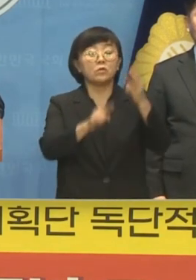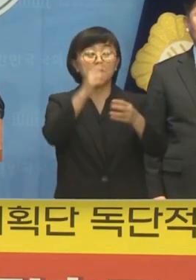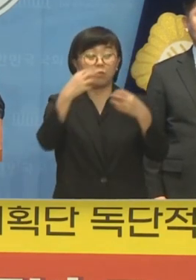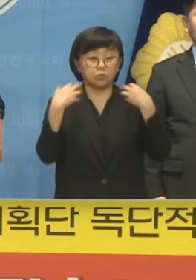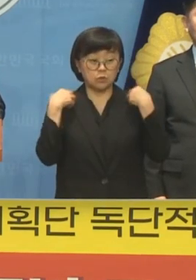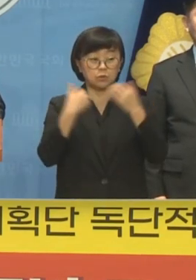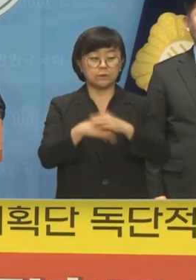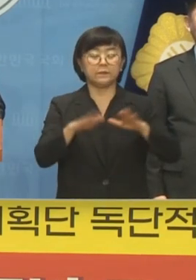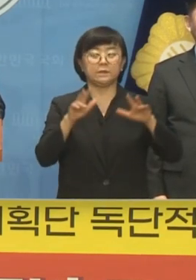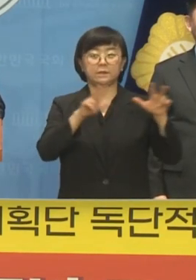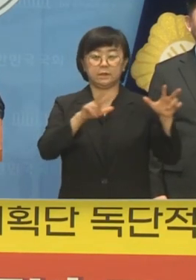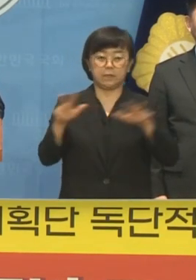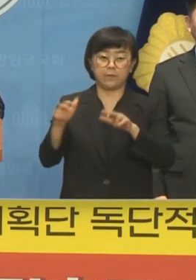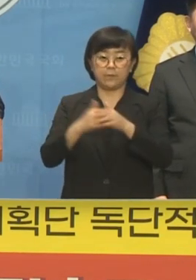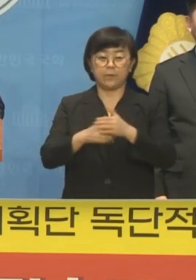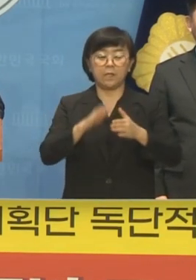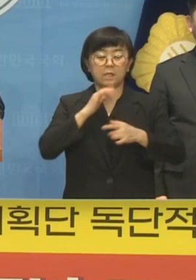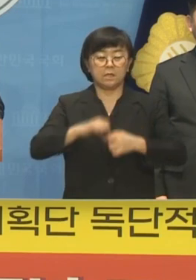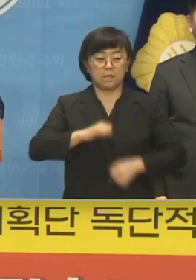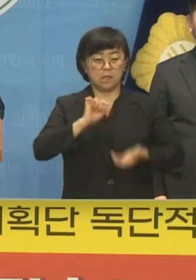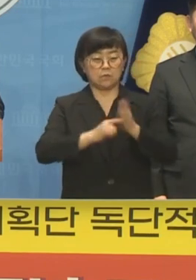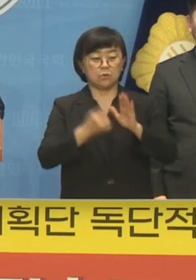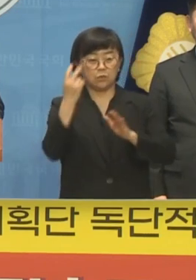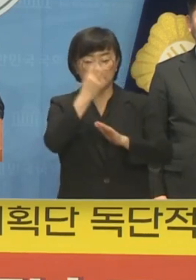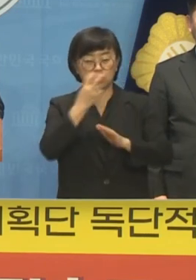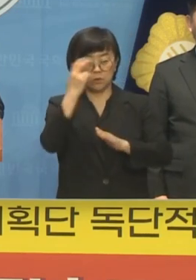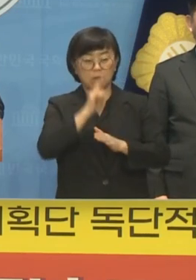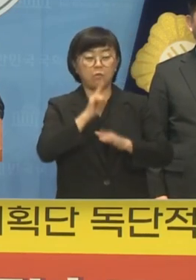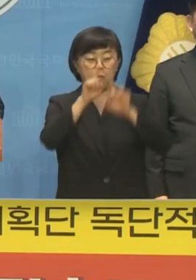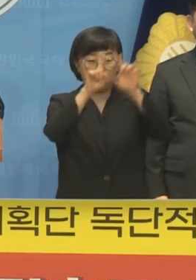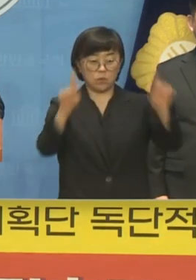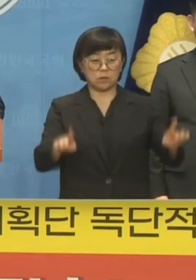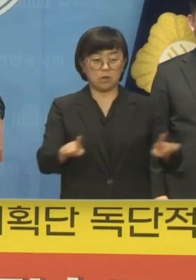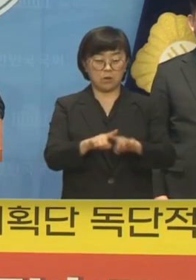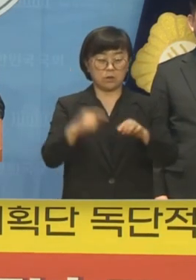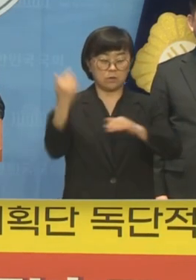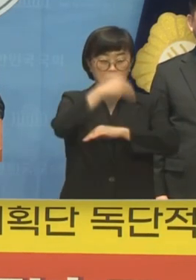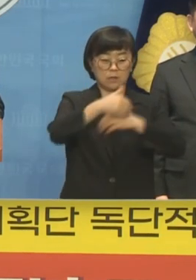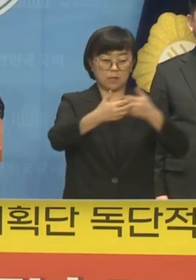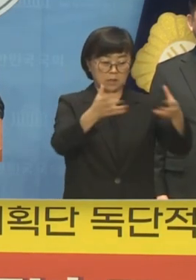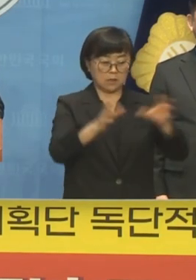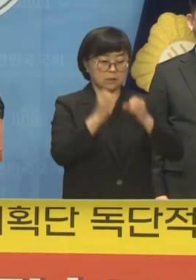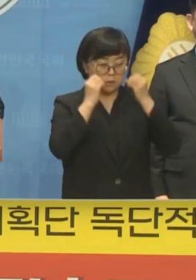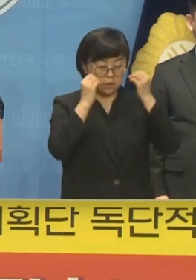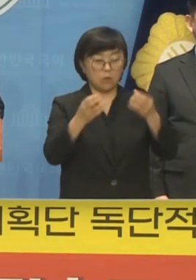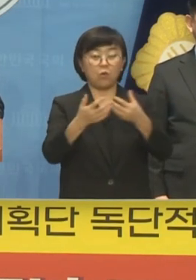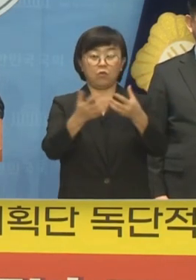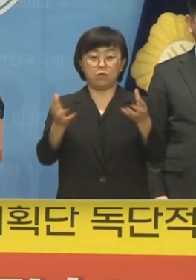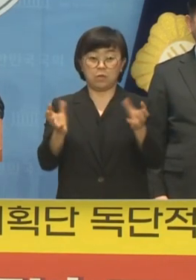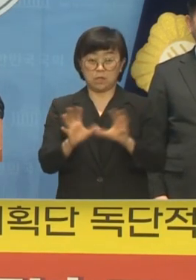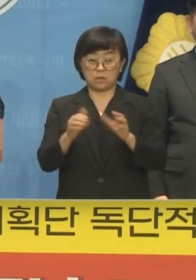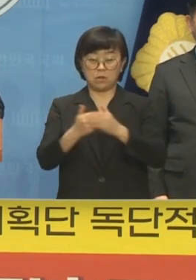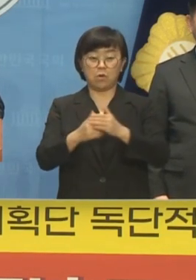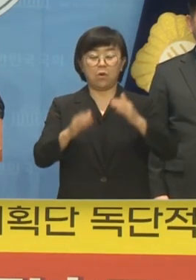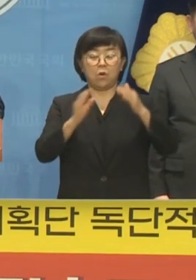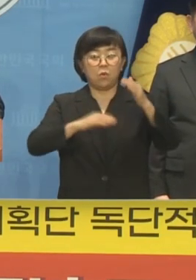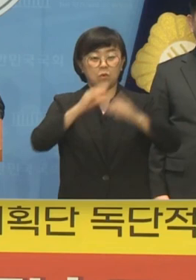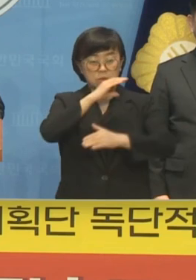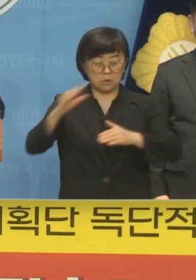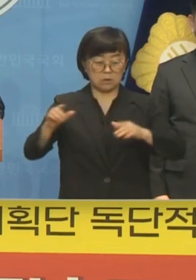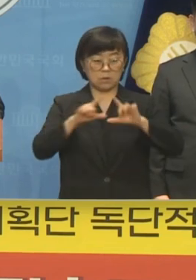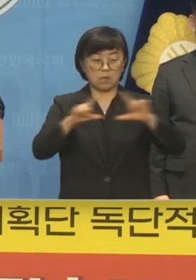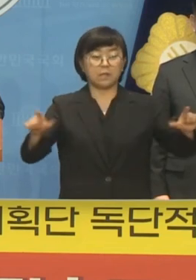정부는 즉각적으로 진상조사보고서 작성 기획단을 새롭게 구성해서 공정하고